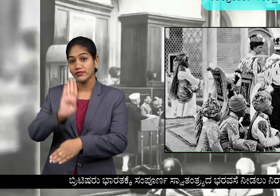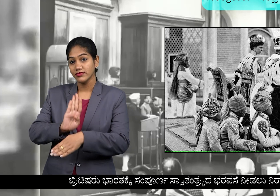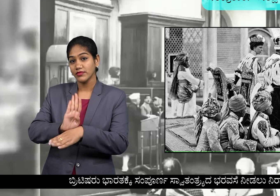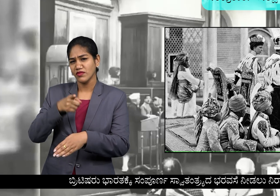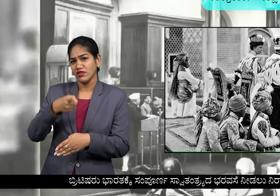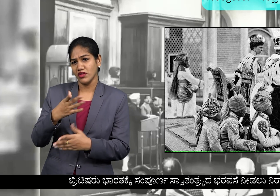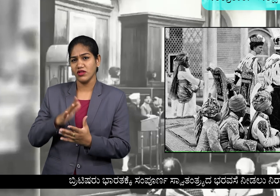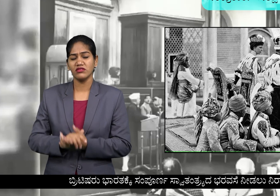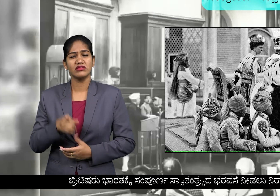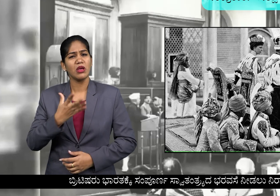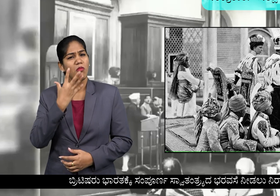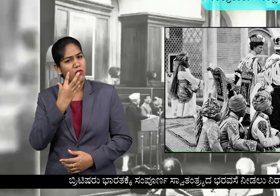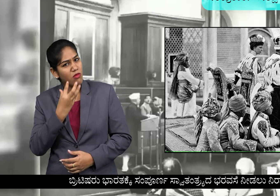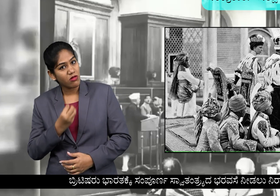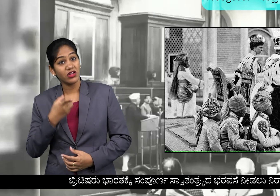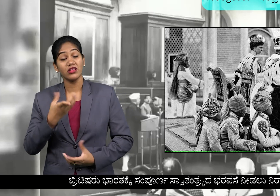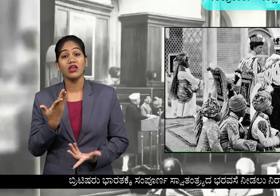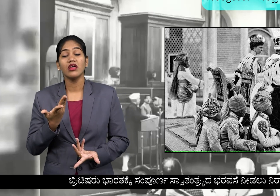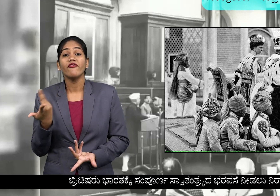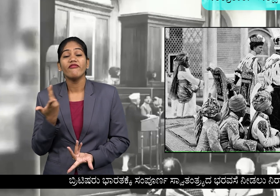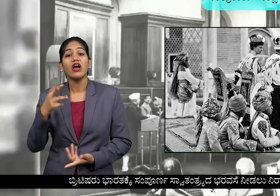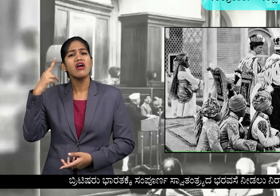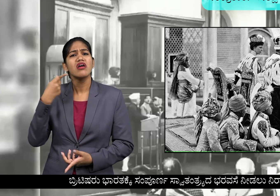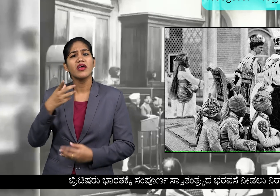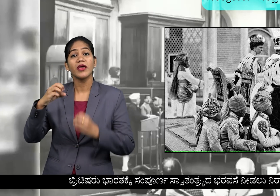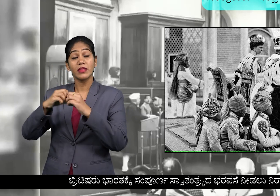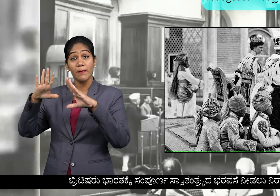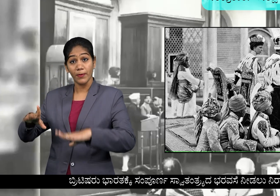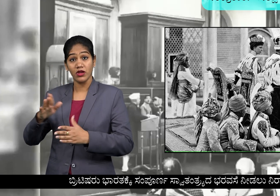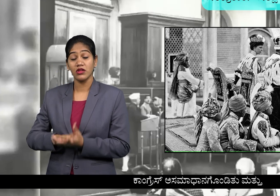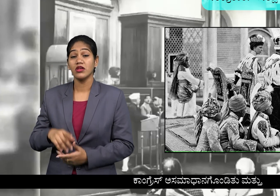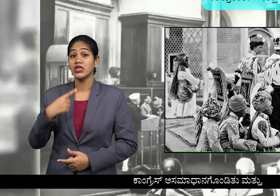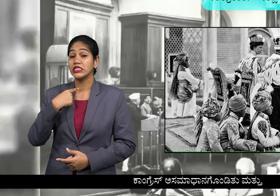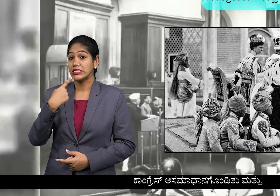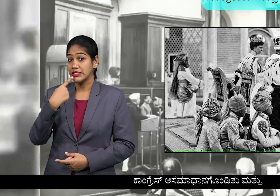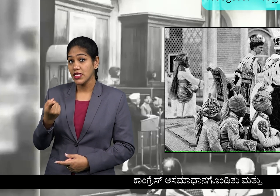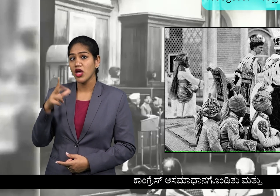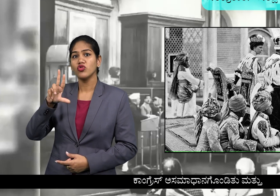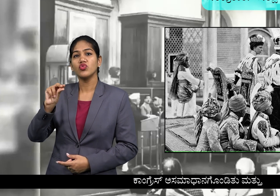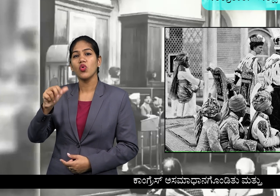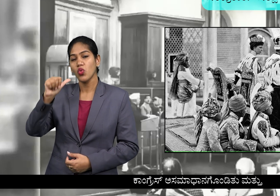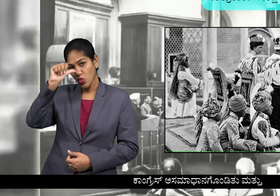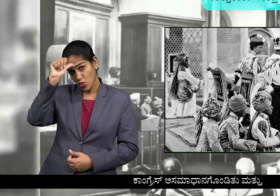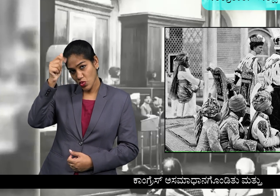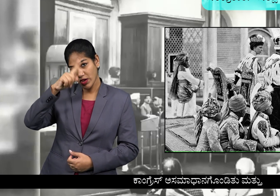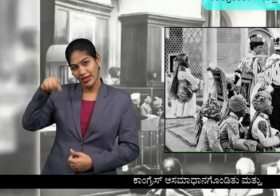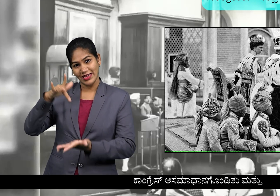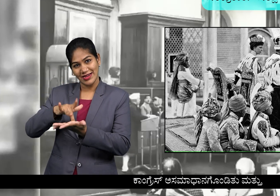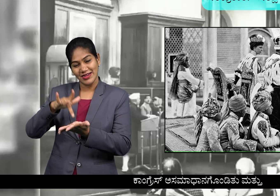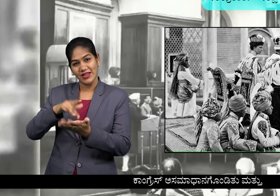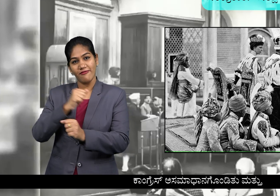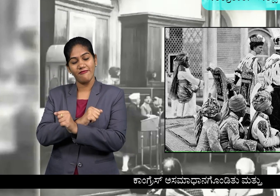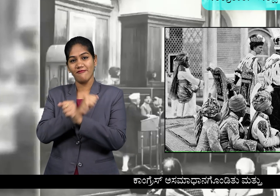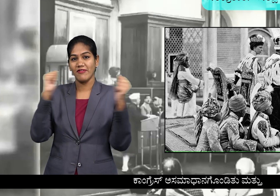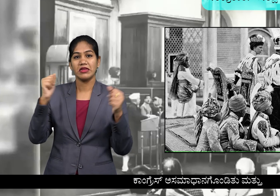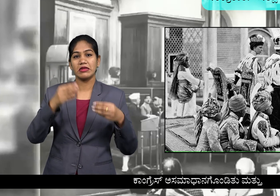ಬ್ರಿಟಿಷರು ಭಾರತಕ್ಕೆ ಸಂಪೂರ್ಣ ಸ್ವಾತಂತ್ರ್ಯದ ಭರವಸೆ ನೀಡಲು ನಿರಾಕರಿಸಿದ್ದರಿಂದ ಕಾಂಗ್ರೆಸ್ ಅಸಮಾಧಾನಗೊಂಡಿತು ಮತ್ತು